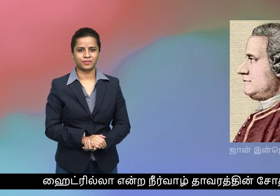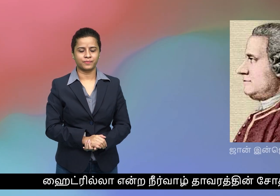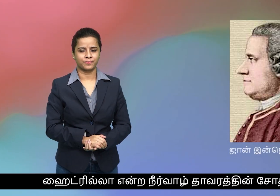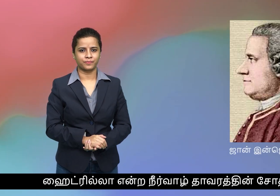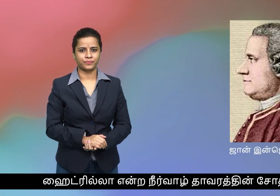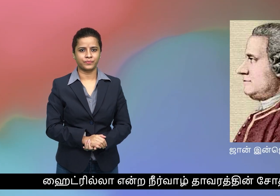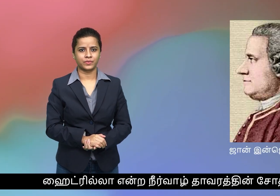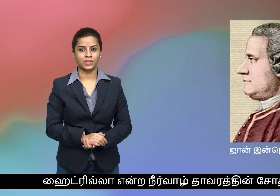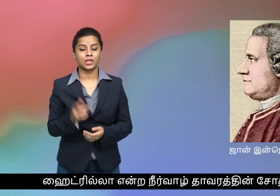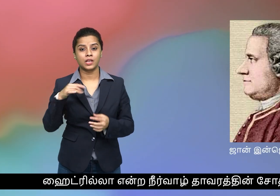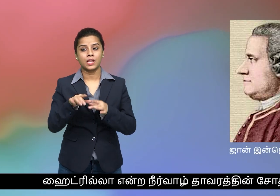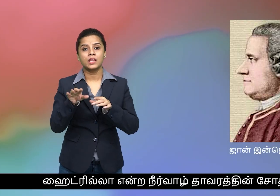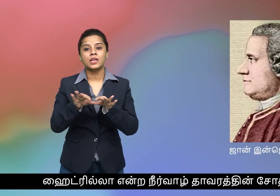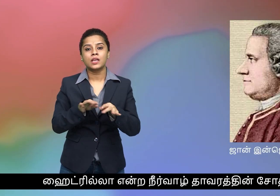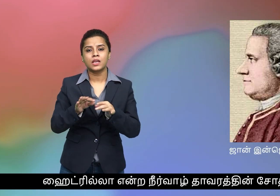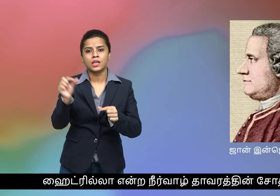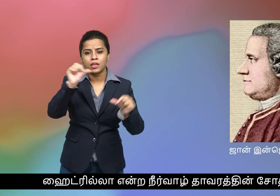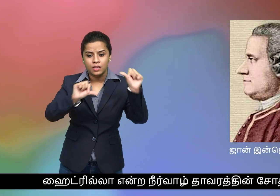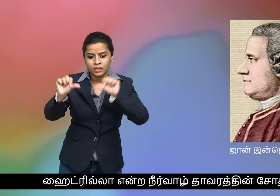ஹைட்ரில்லா என்ற நீர்வாழ் தாவரத்தின் சோதனையில்